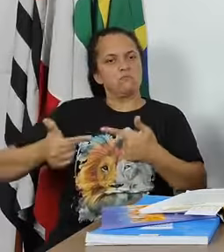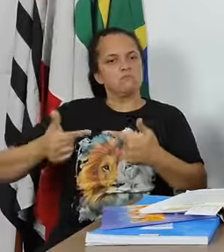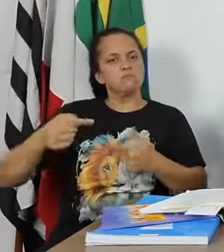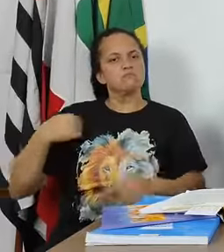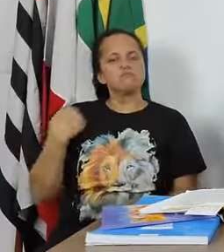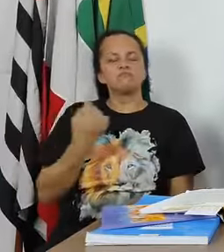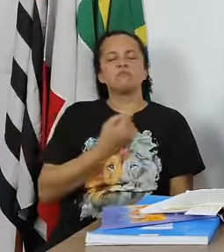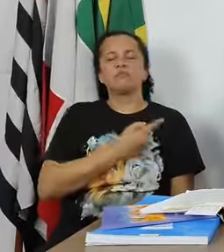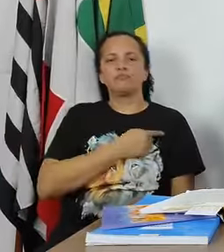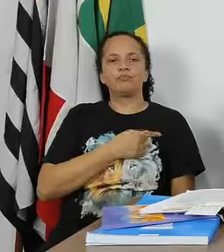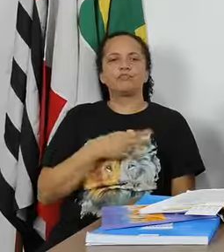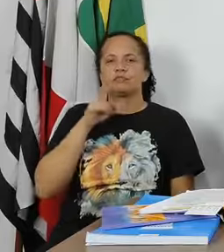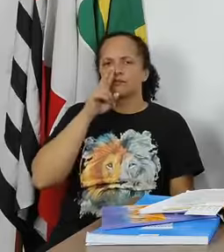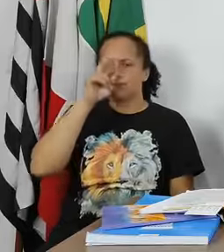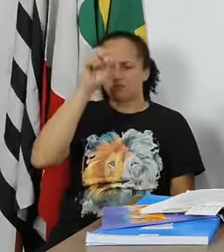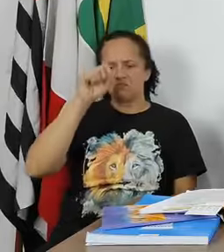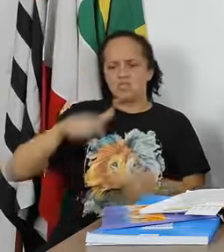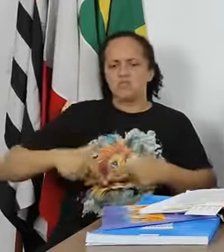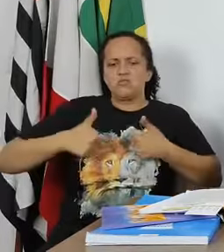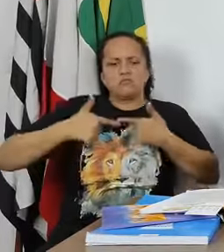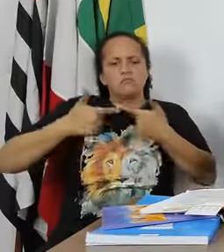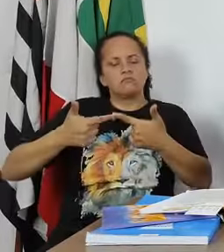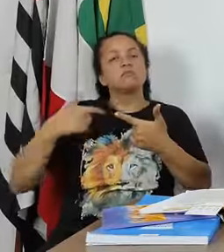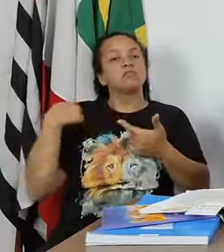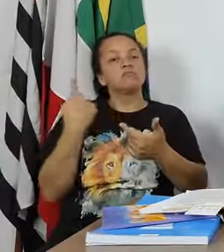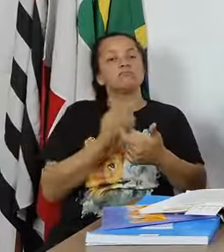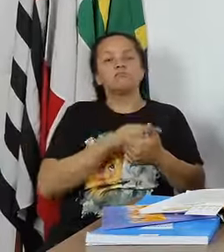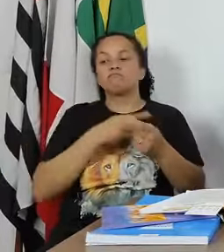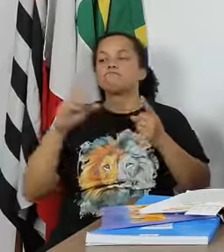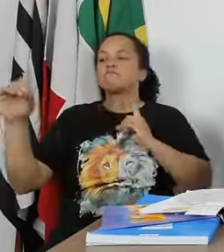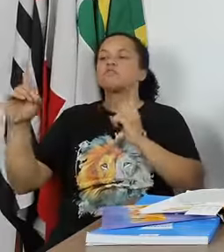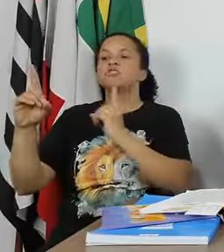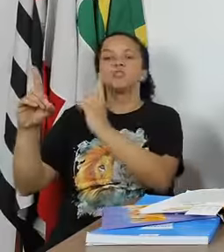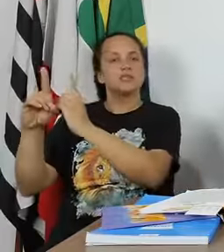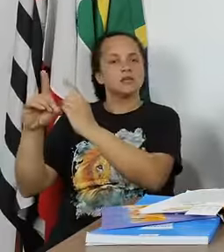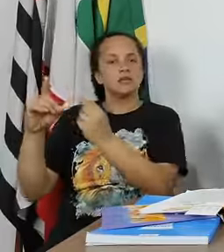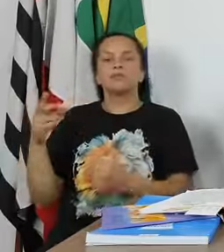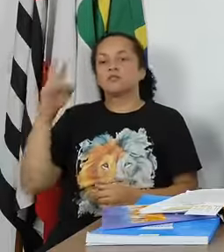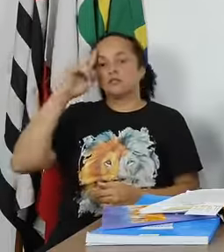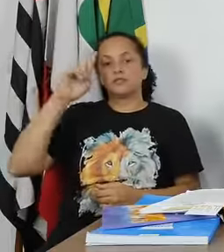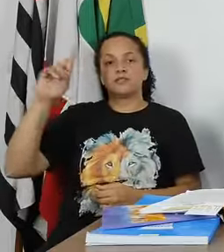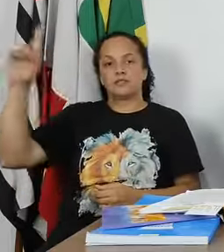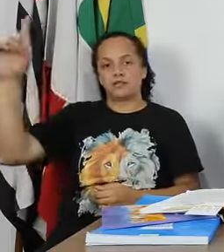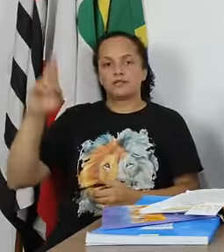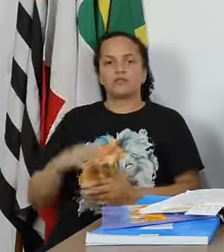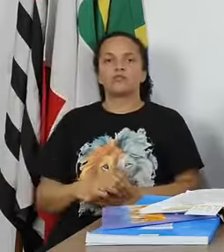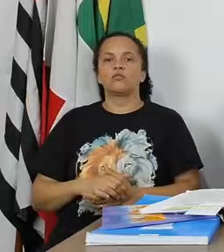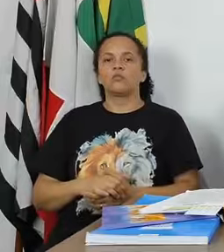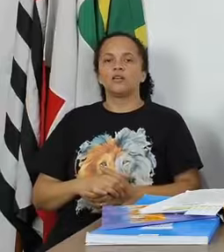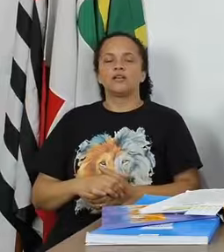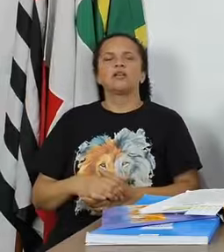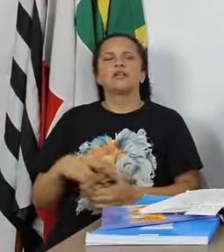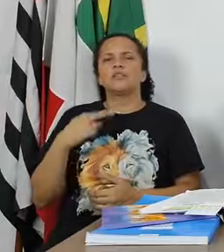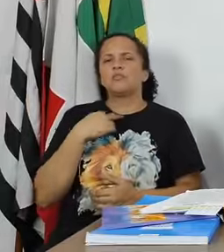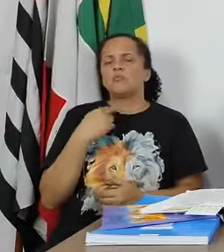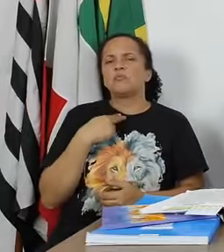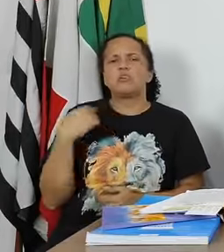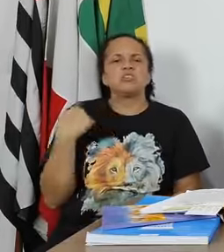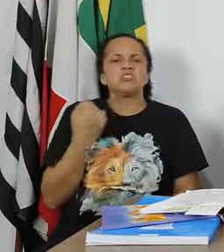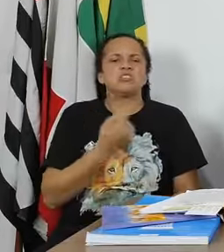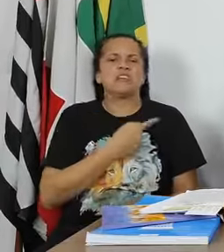nós somos discípulos do Senhor e os princípios deles não são negociáveis, princípios não